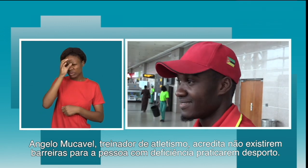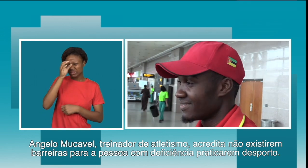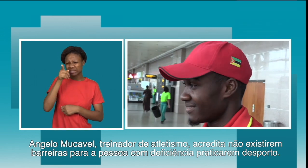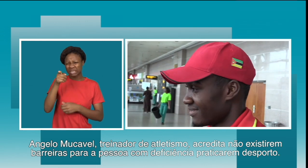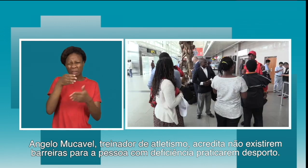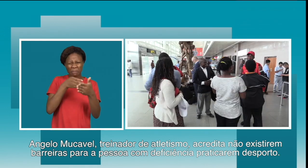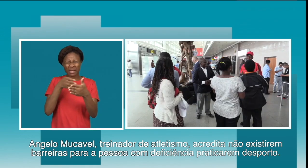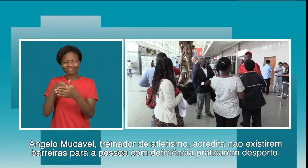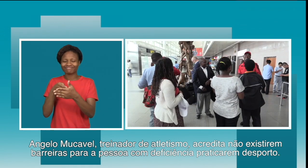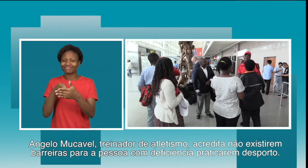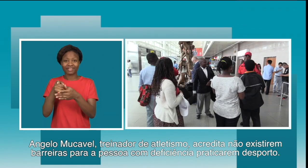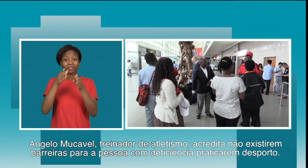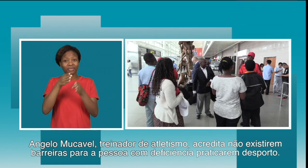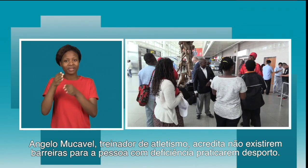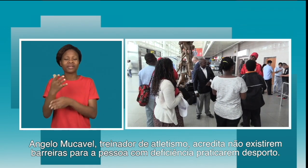desporto.